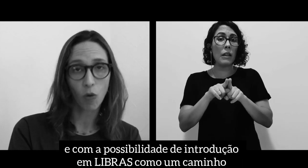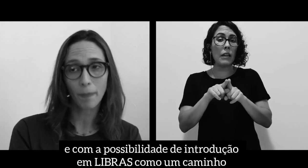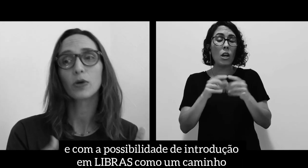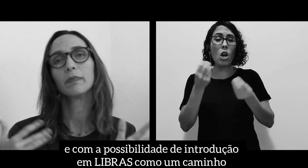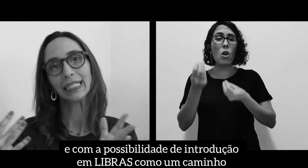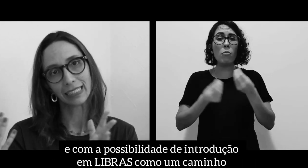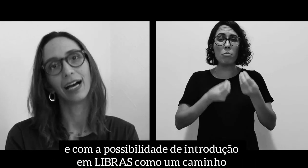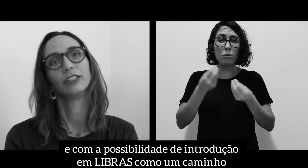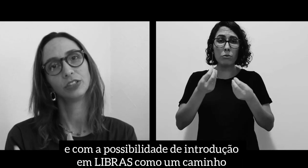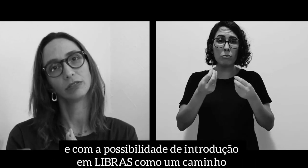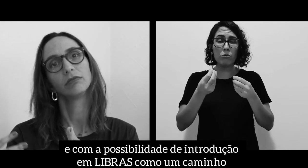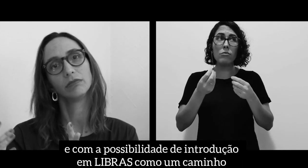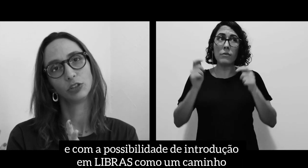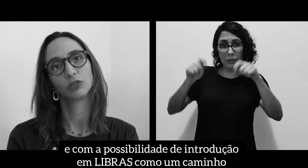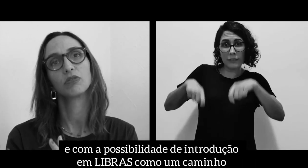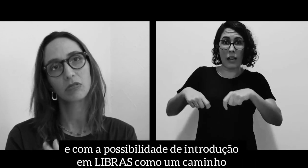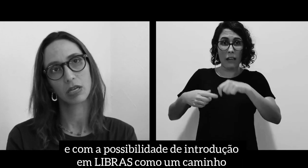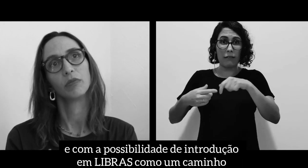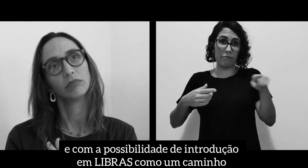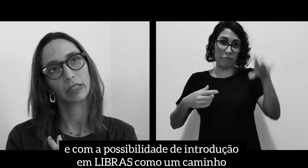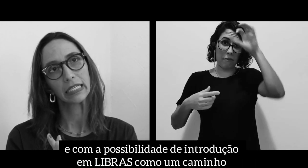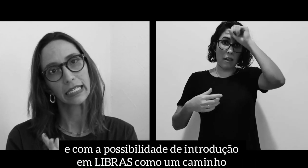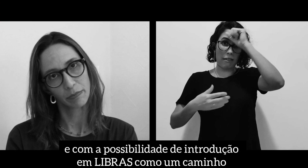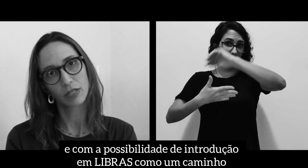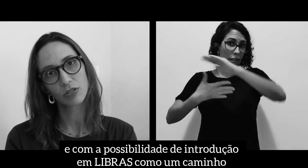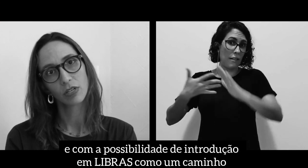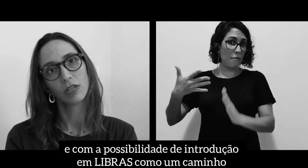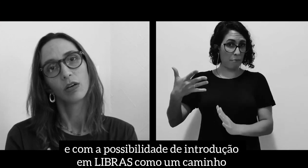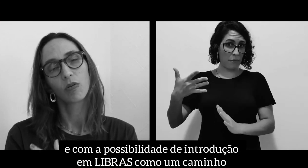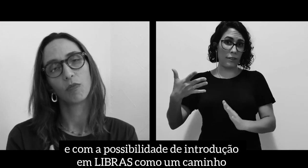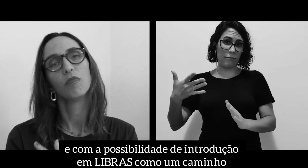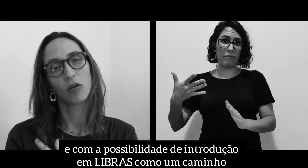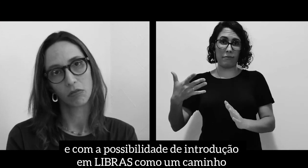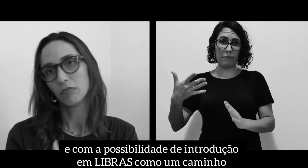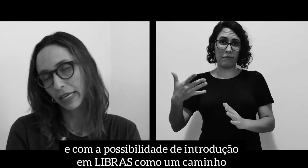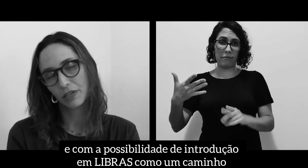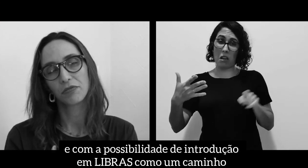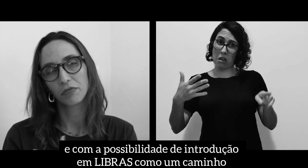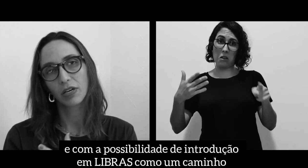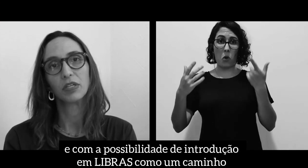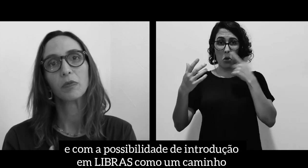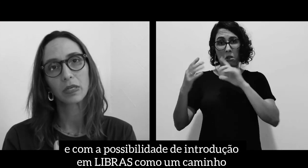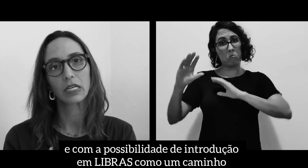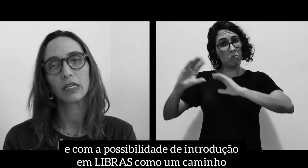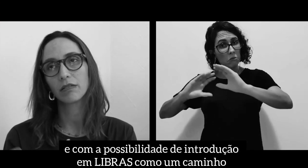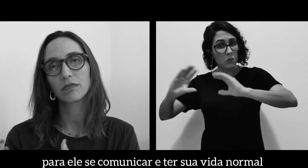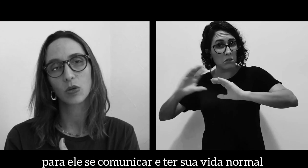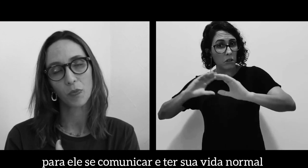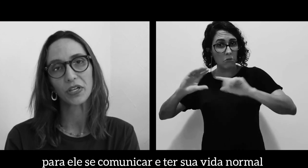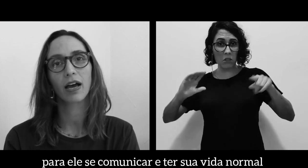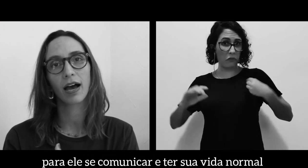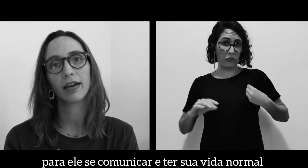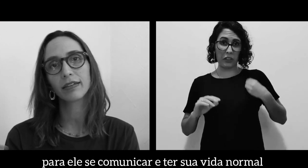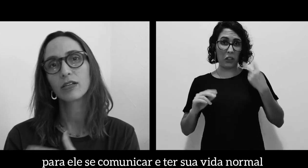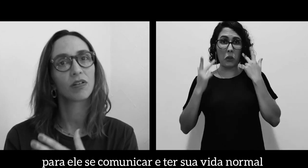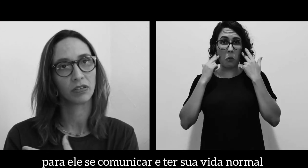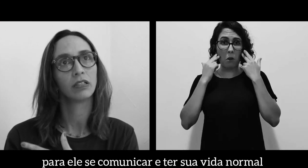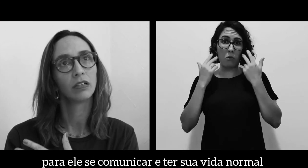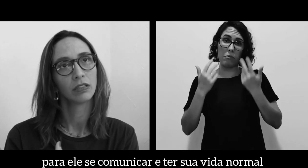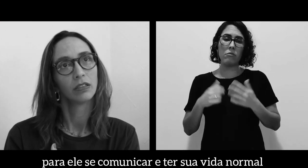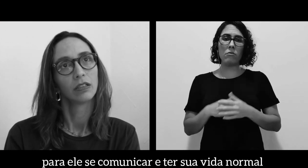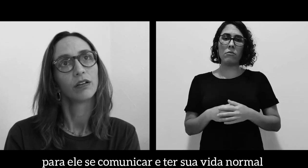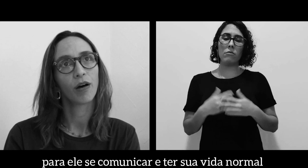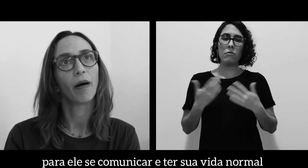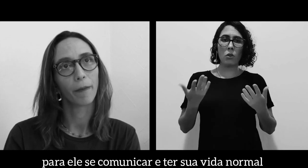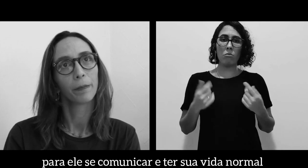e com a possibilidade de introdução em Libras como um meio, um caminho para ele se comunicar e ter sua